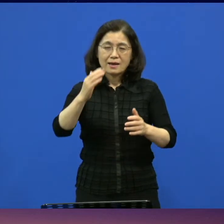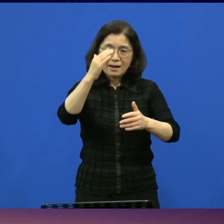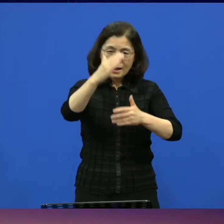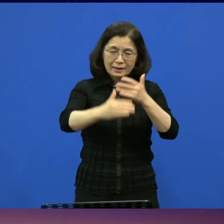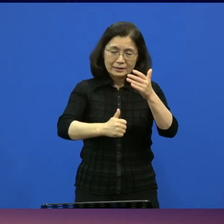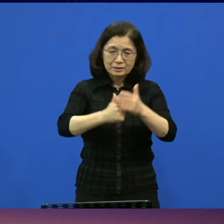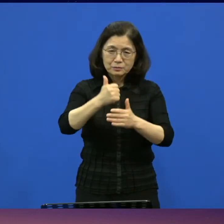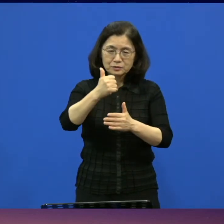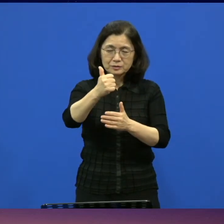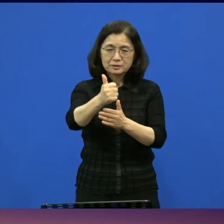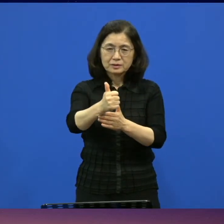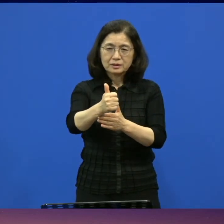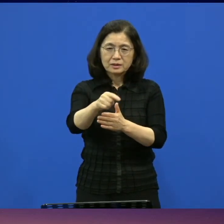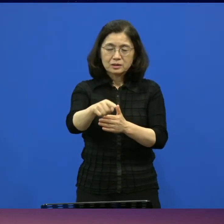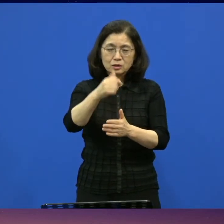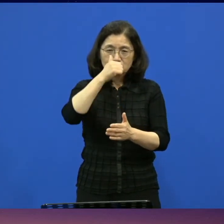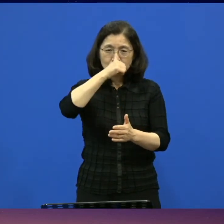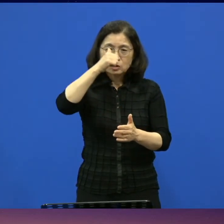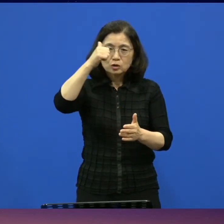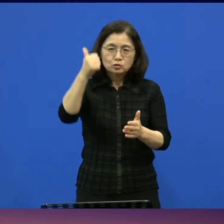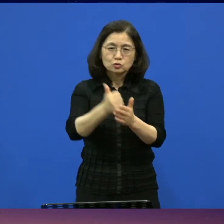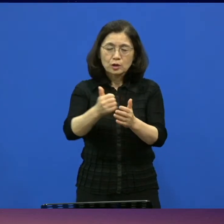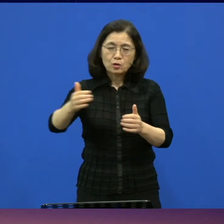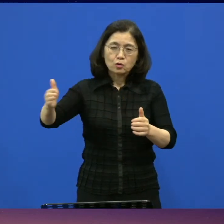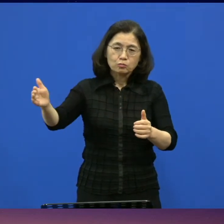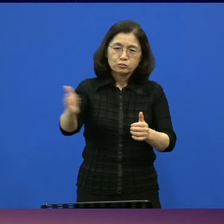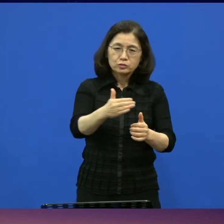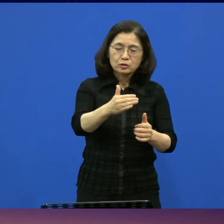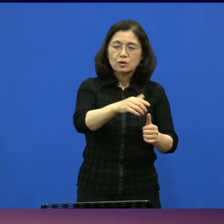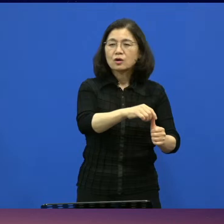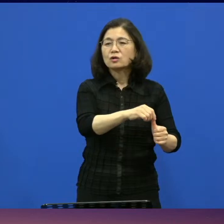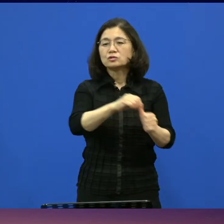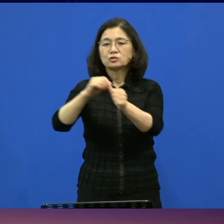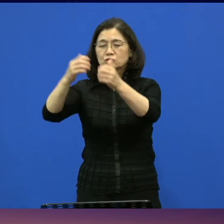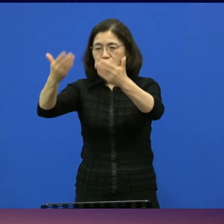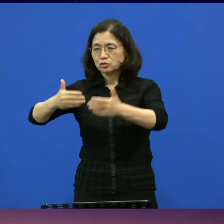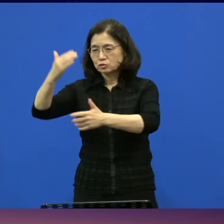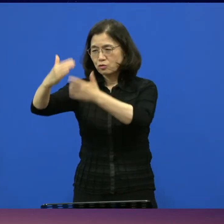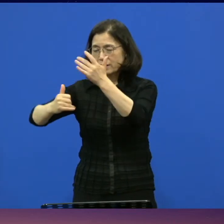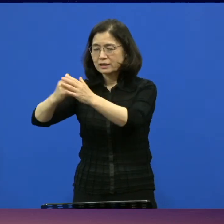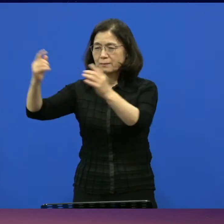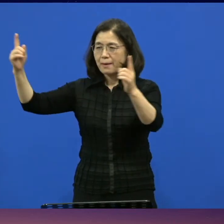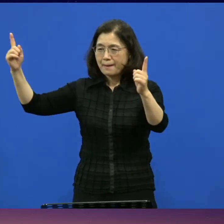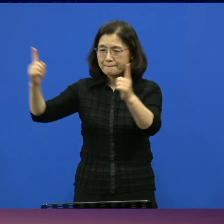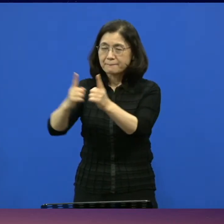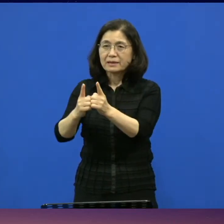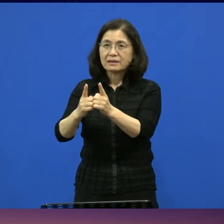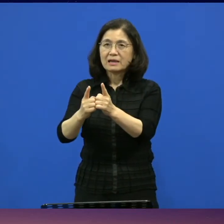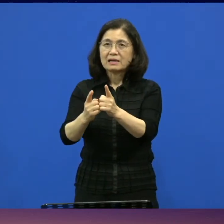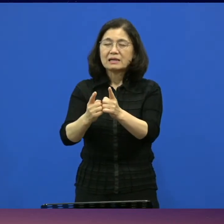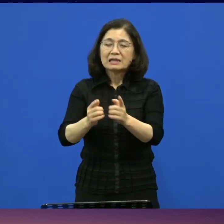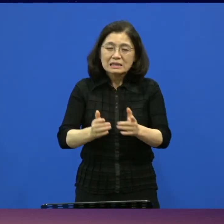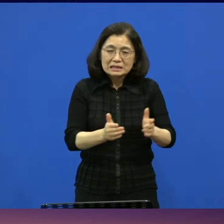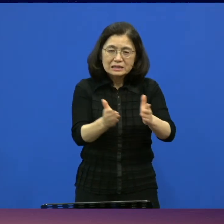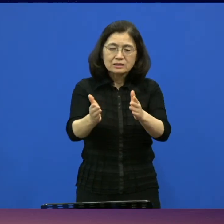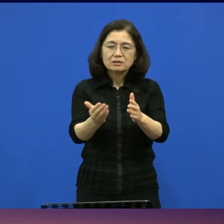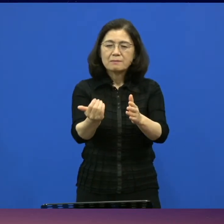메꾸고 하나님이 만날 길을 열라는 겁니다. 그럼 하나님 우리에게 다가오시겠다고